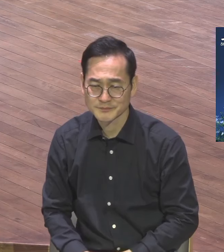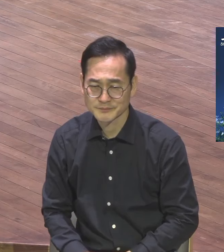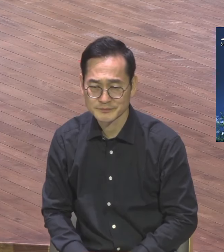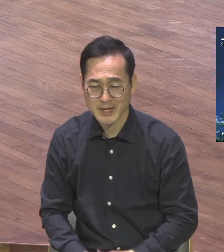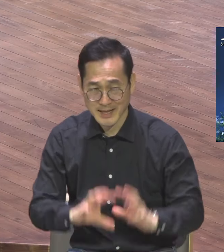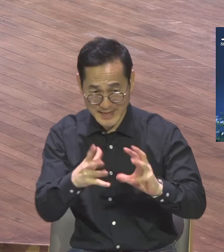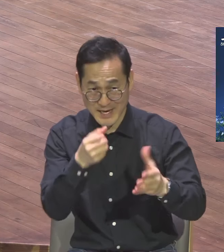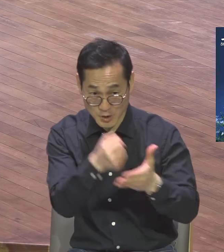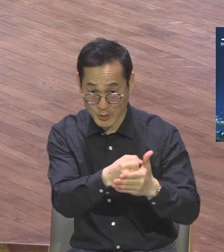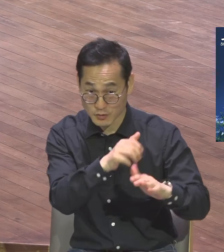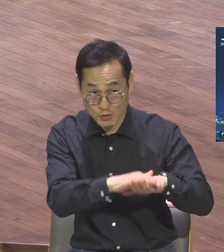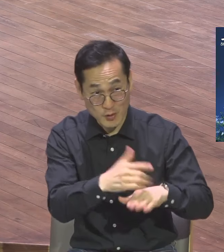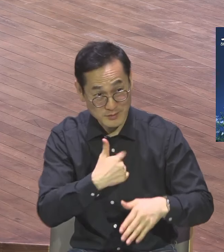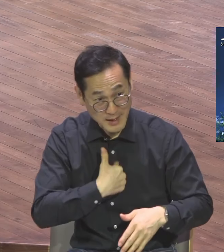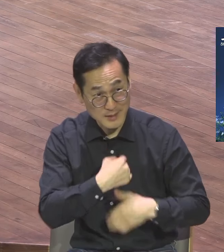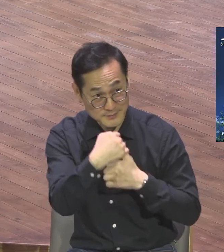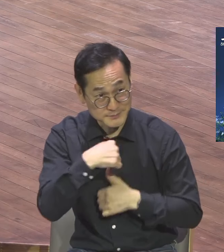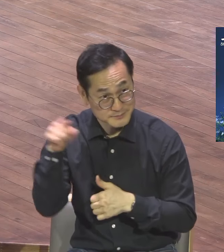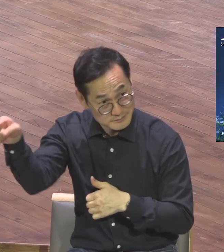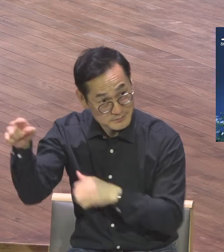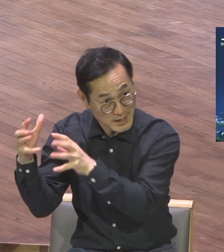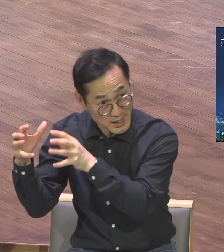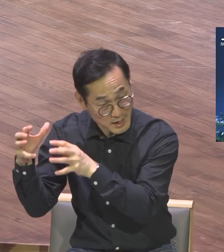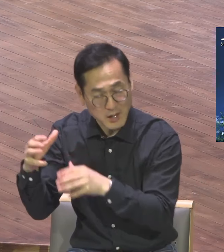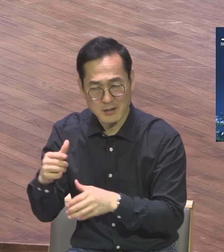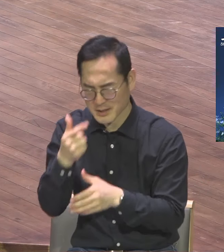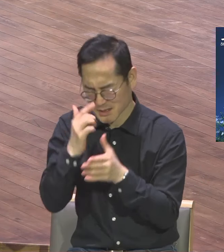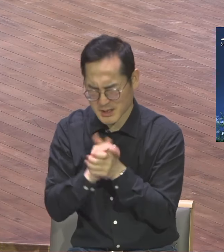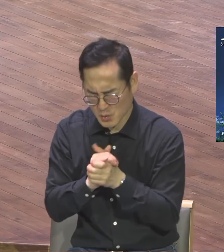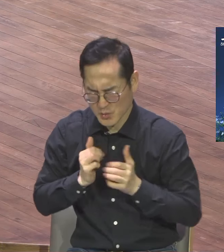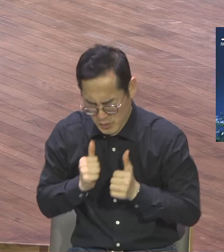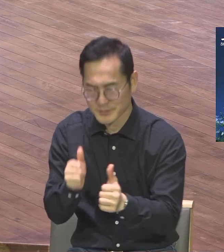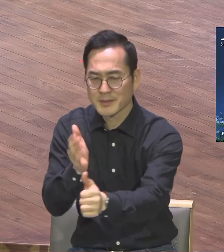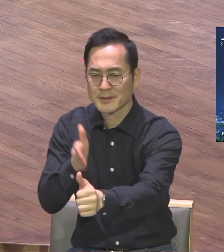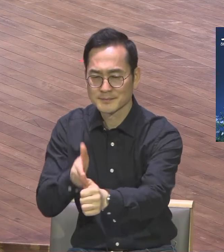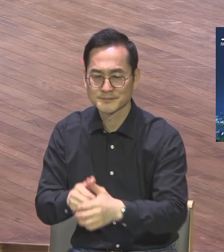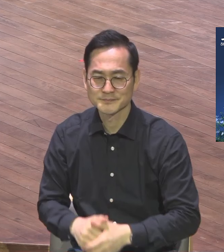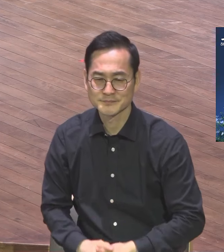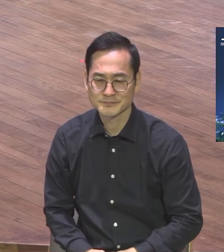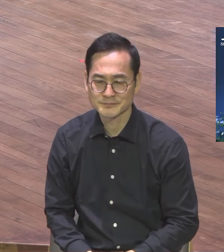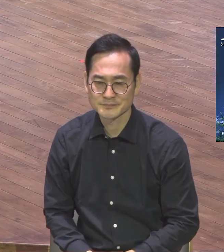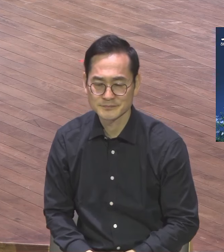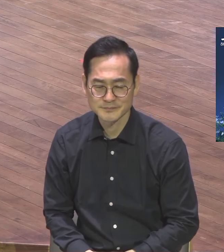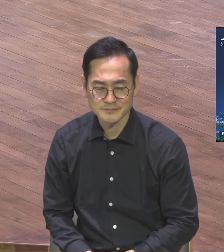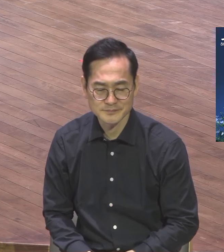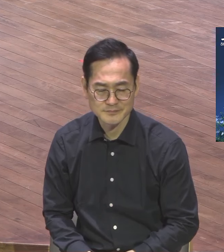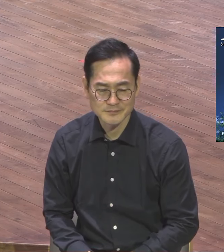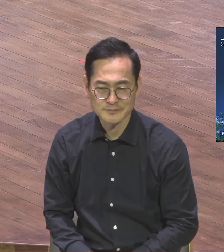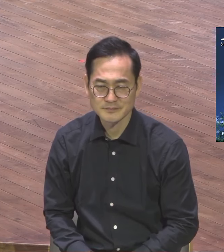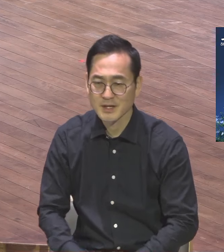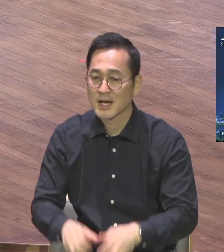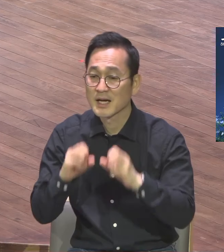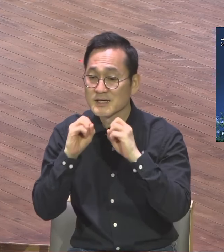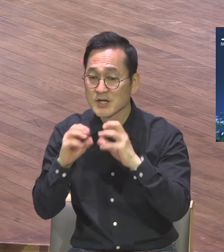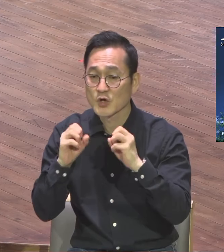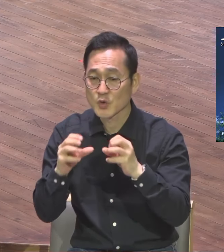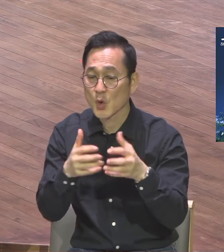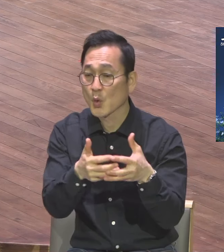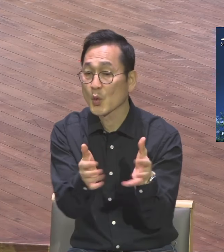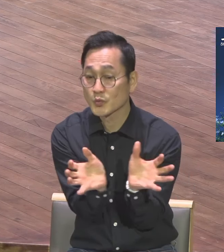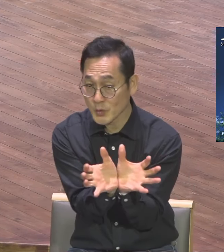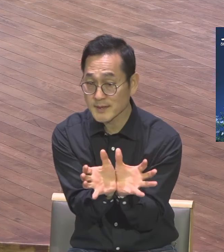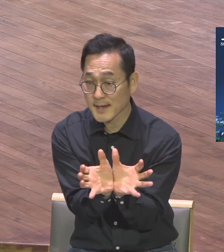바랍니다. 세계 선교 역사에 보면요 중요한 이정표를 남겼던 선교